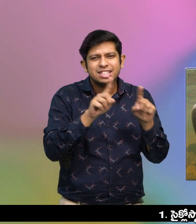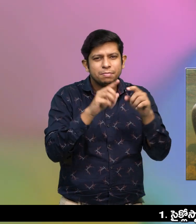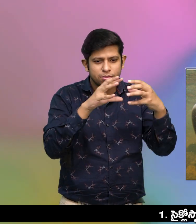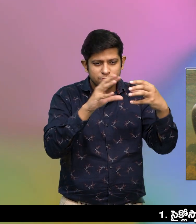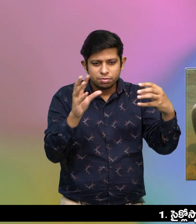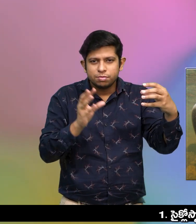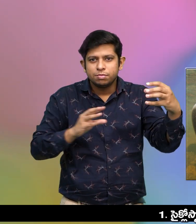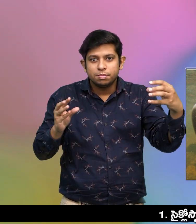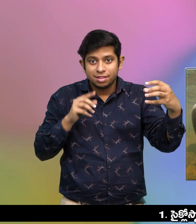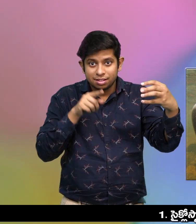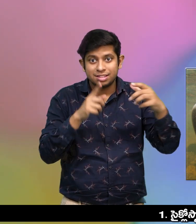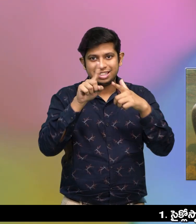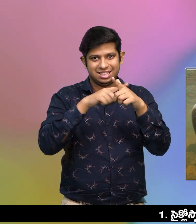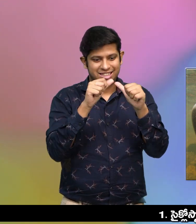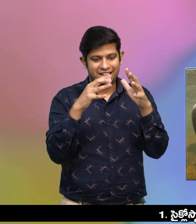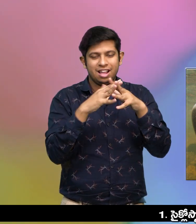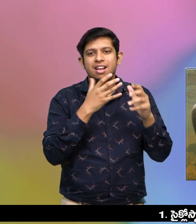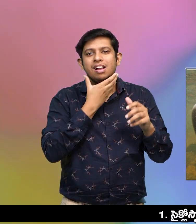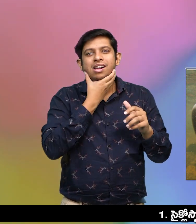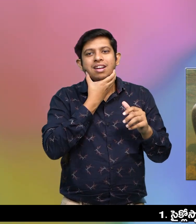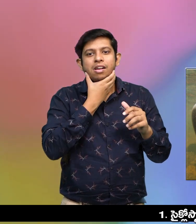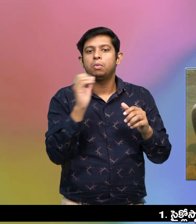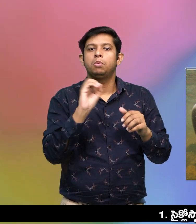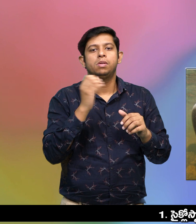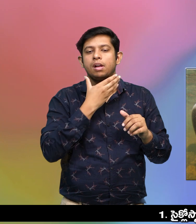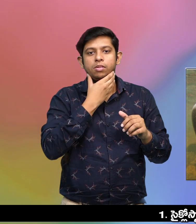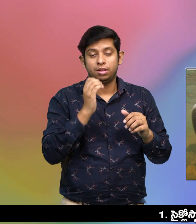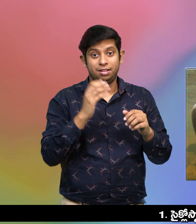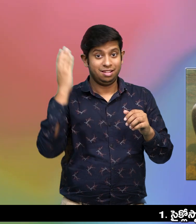1. సైక్లోస్టోమ్లు దవడలు లేని సకశేరుకాలు.